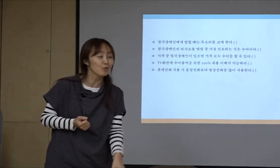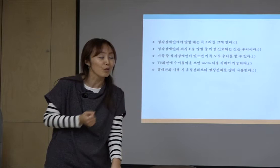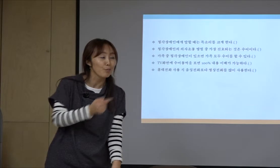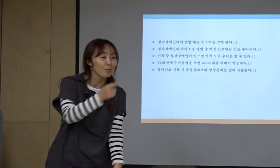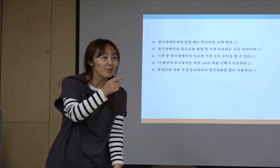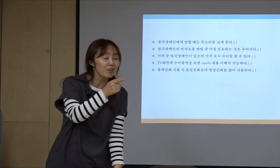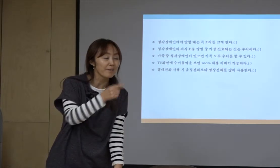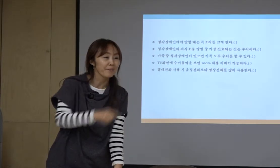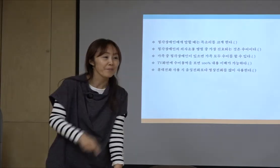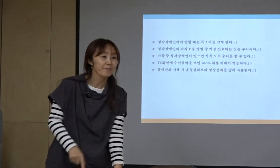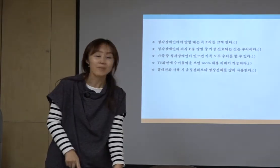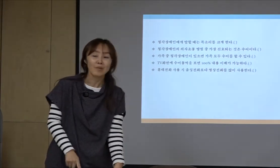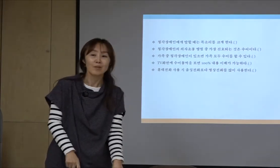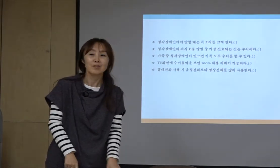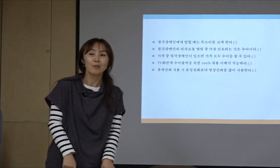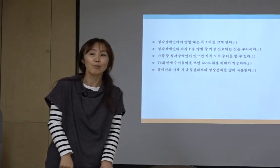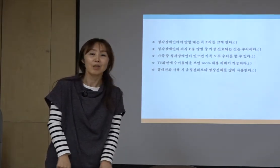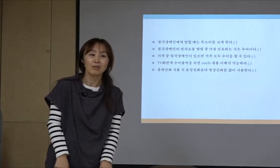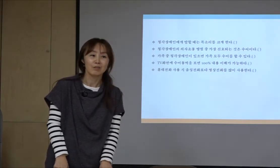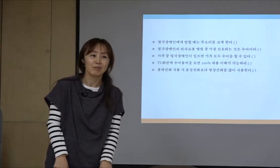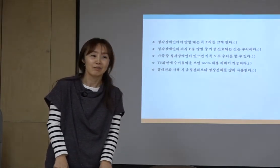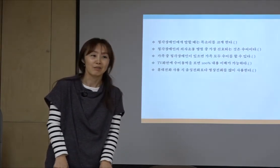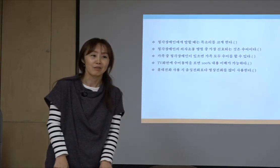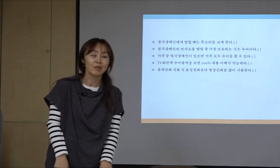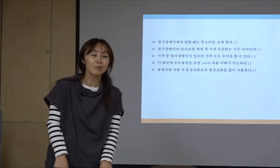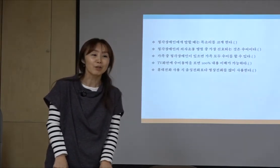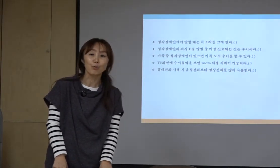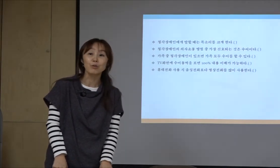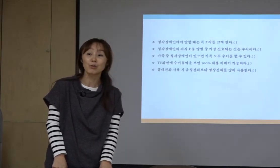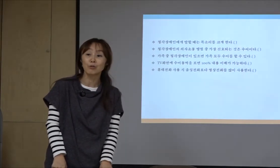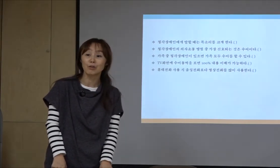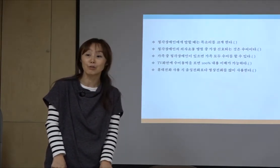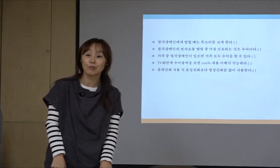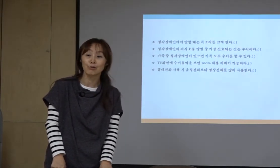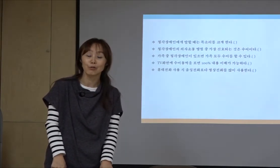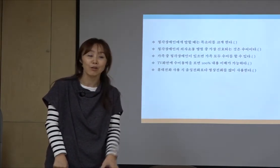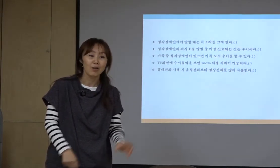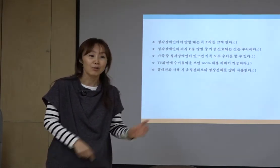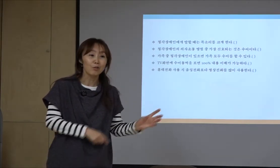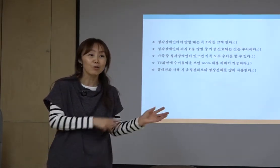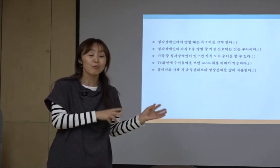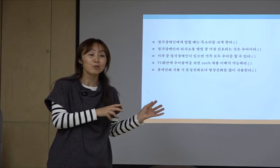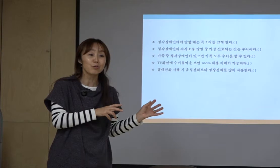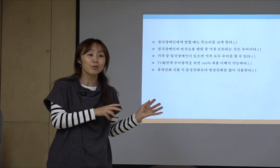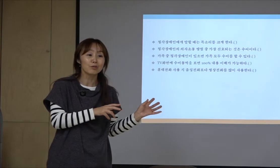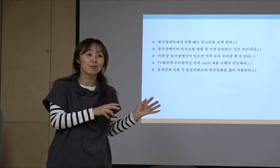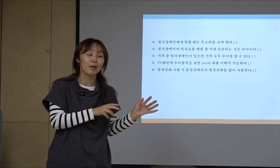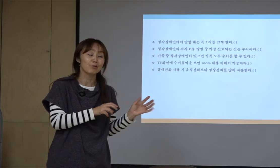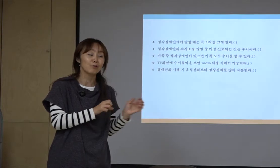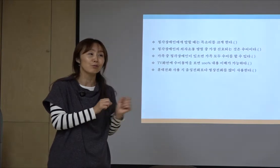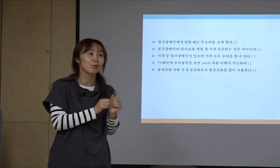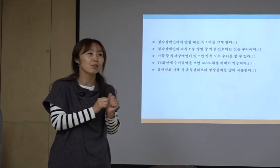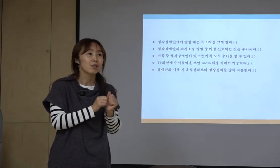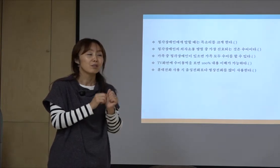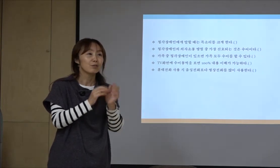이거 보면요 잘 몰라요. 왜냐면 이게 동시 통역이고 너무 전문 용어들이 많고